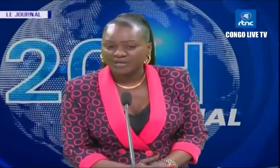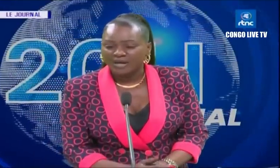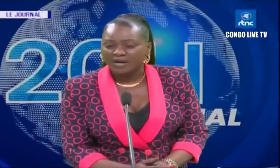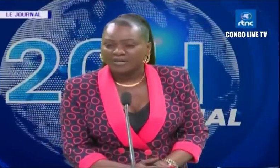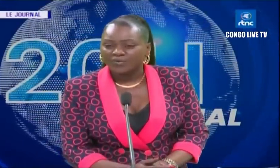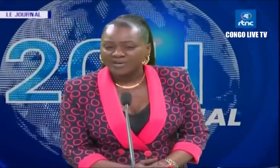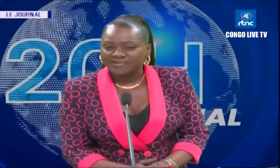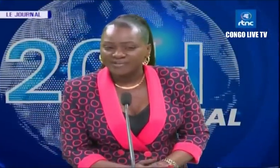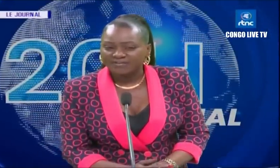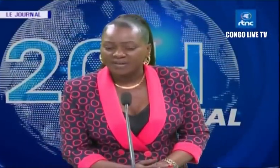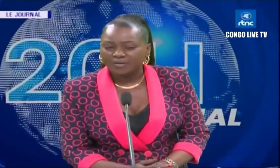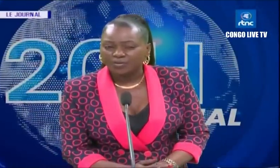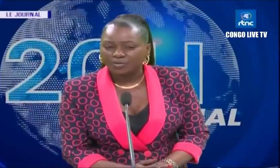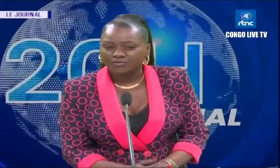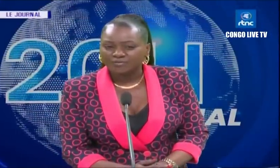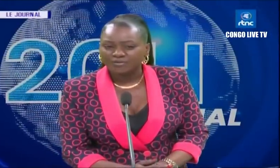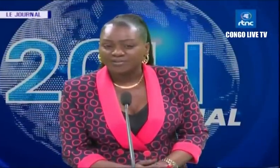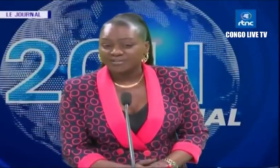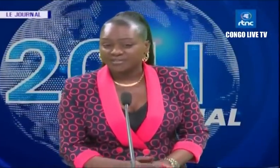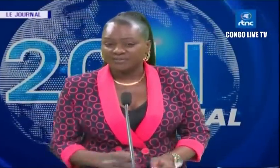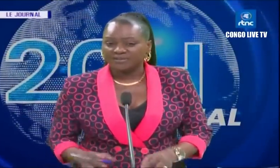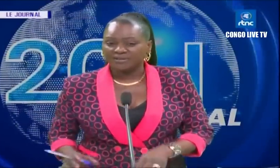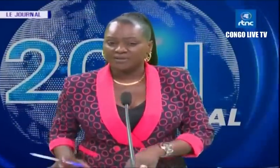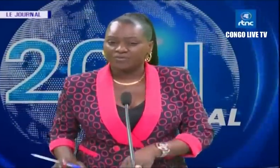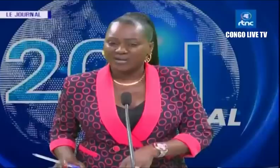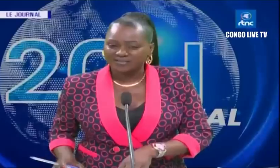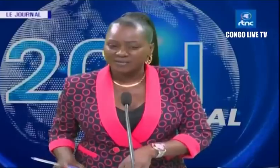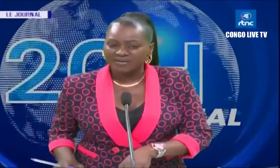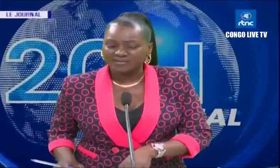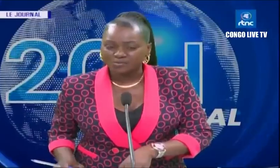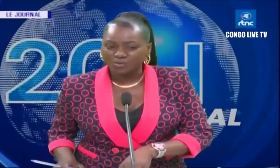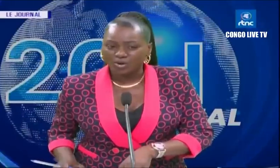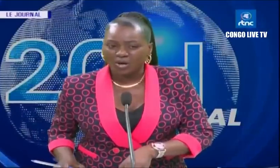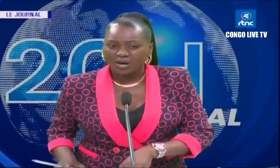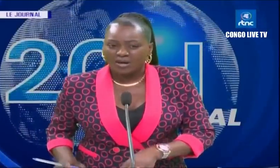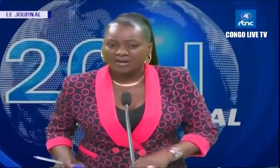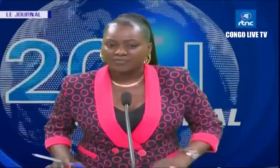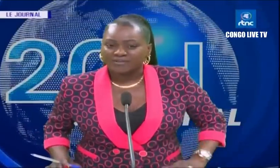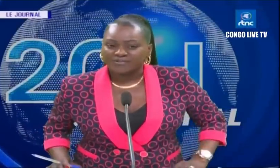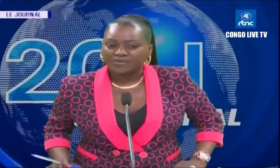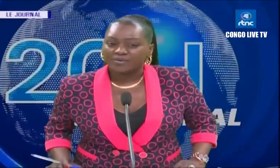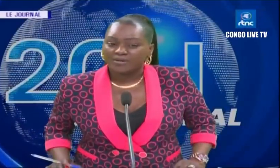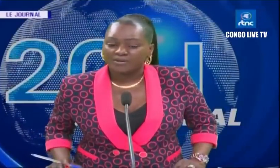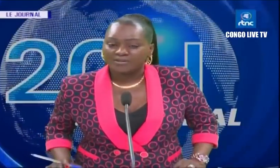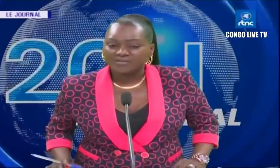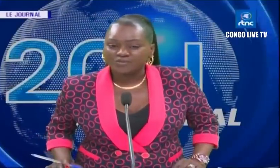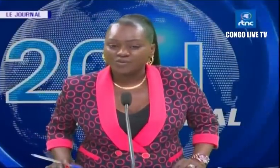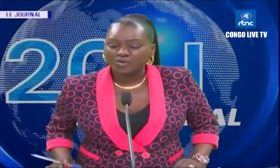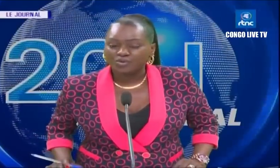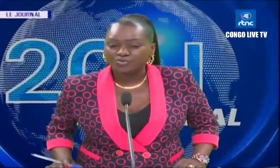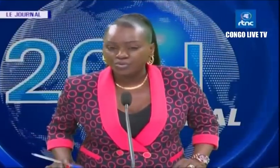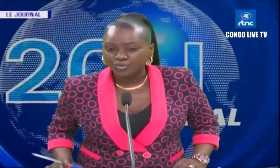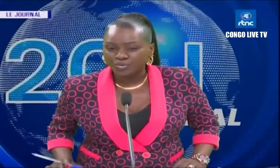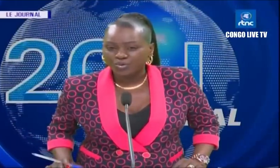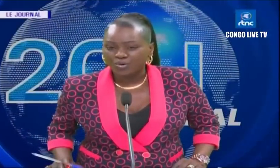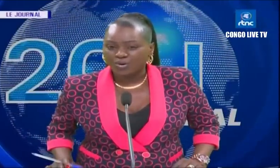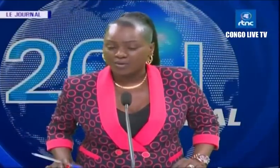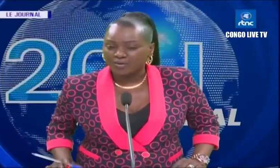qui coïncide avec le lancement des activités de la semaine des sourds. L'association des sourds du Congo a